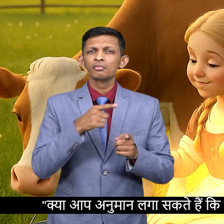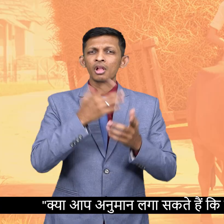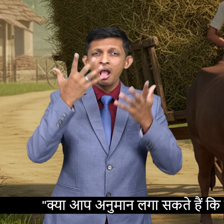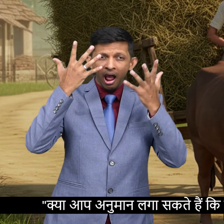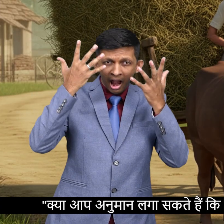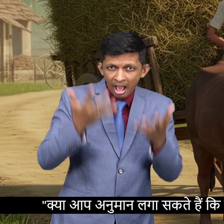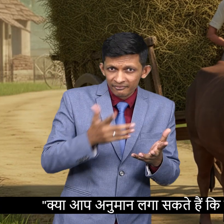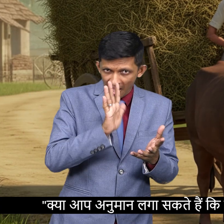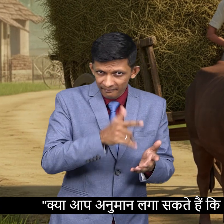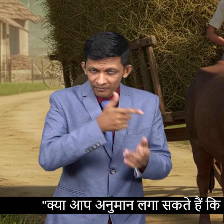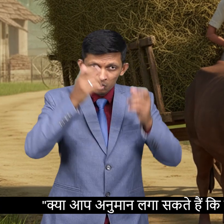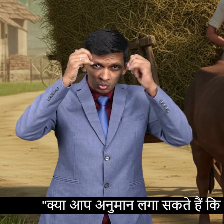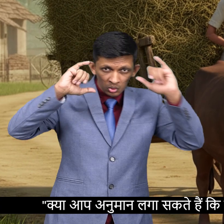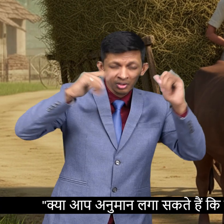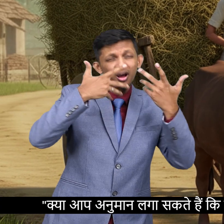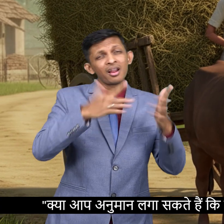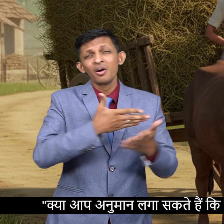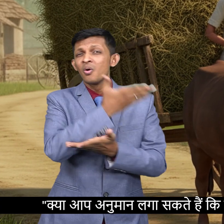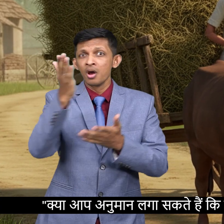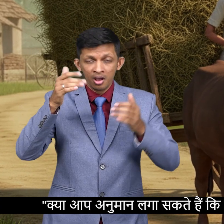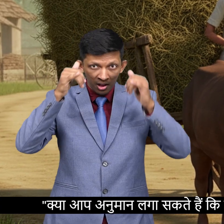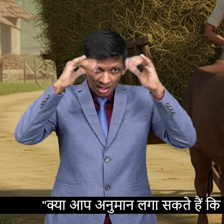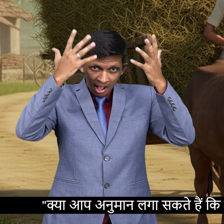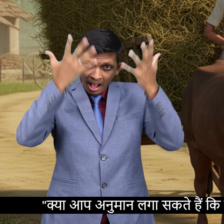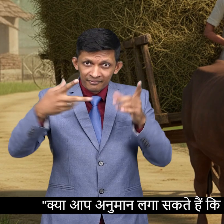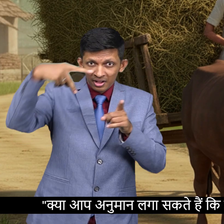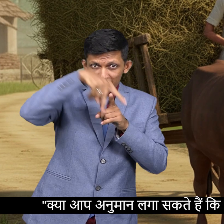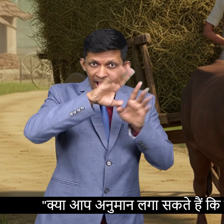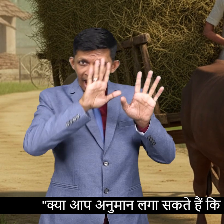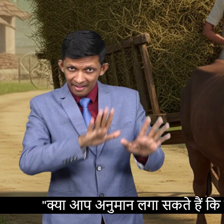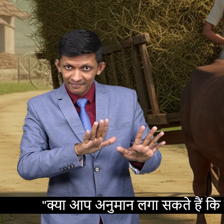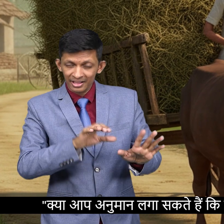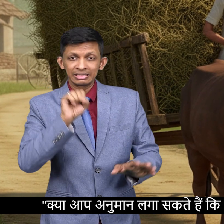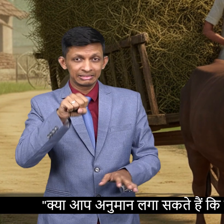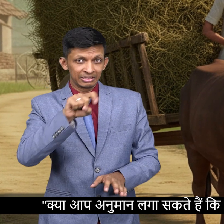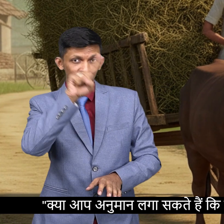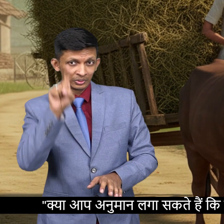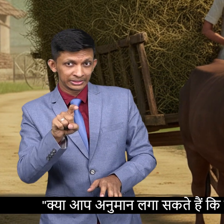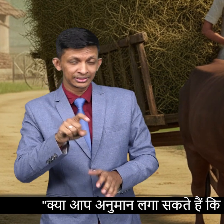क्या आप अनुमान लगा सकते हैं कि कौन सा जानवर भारी बोझ उठाने में मदद करता है?